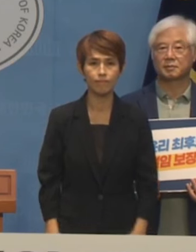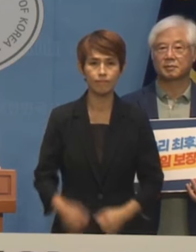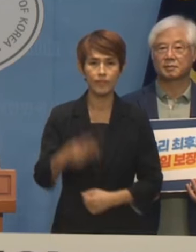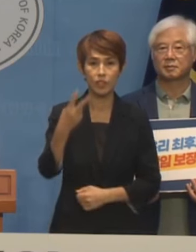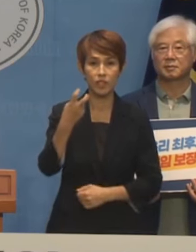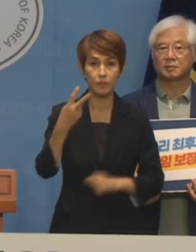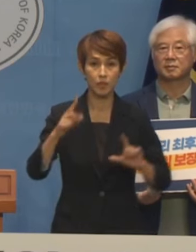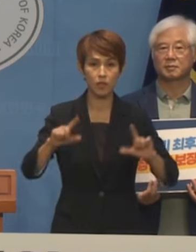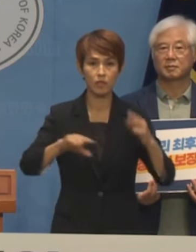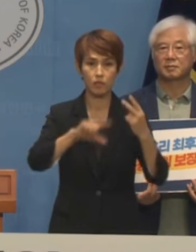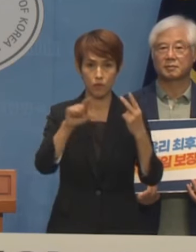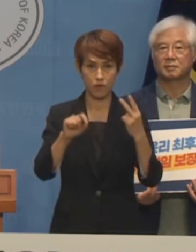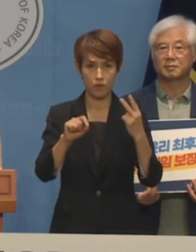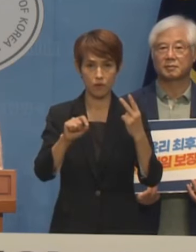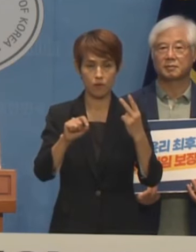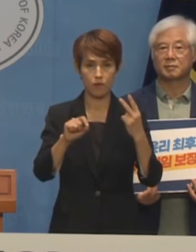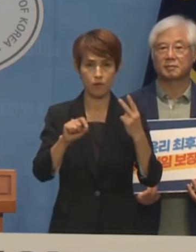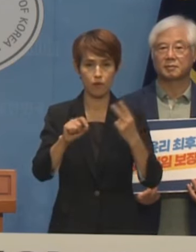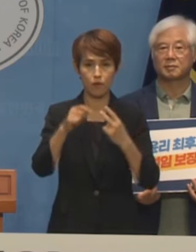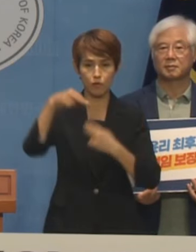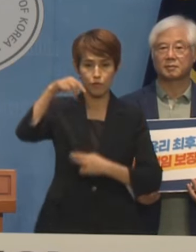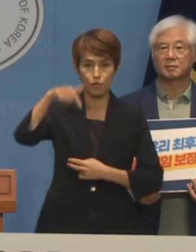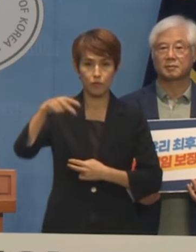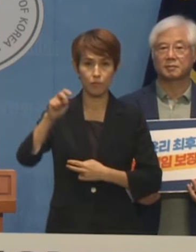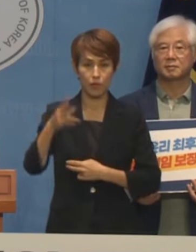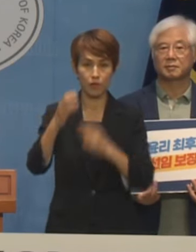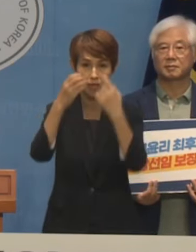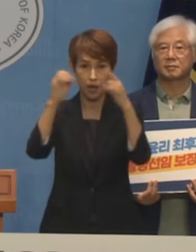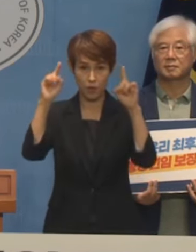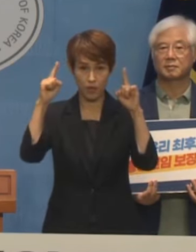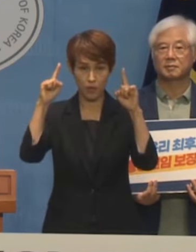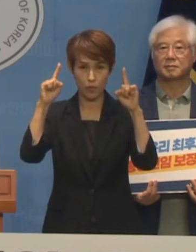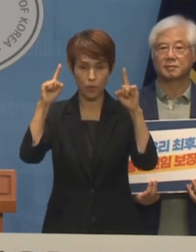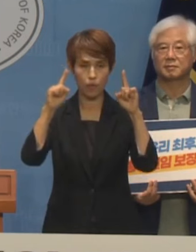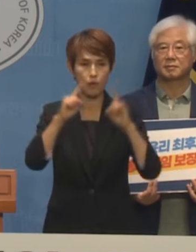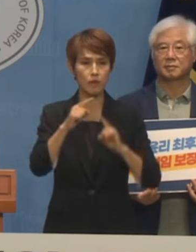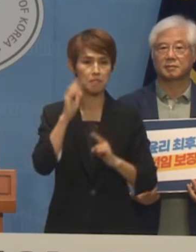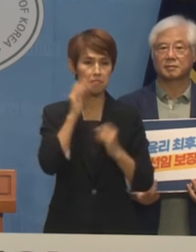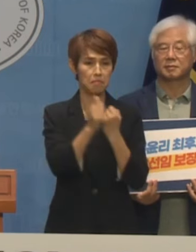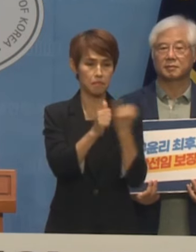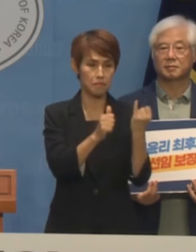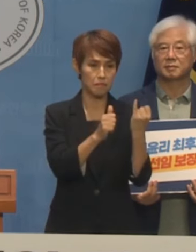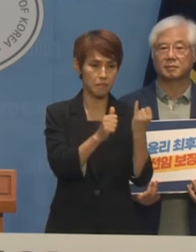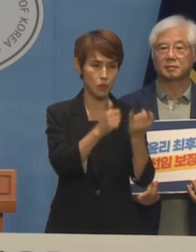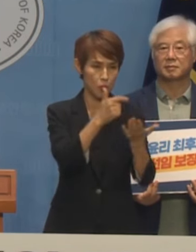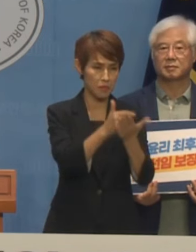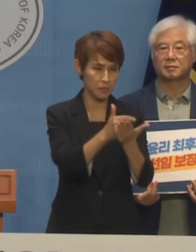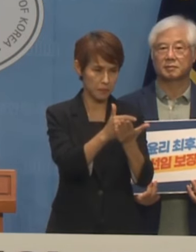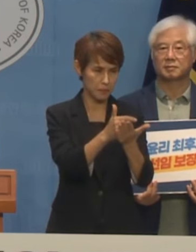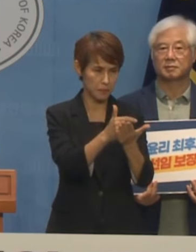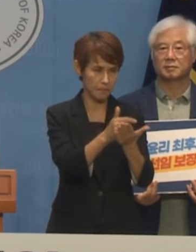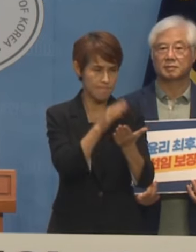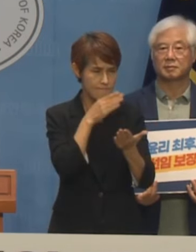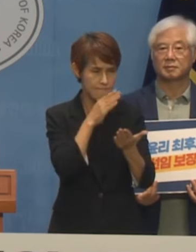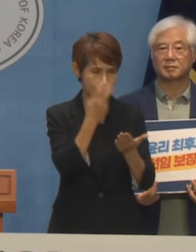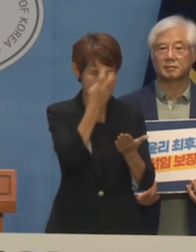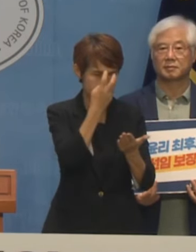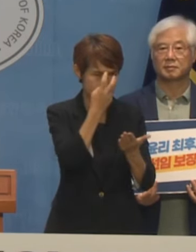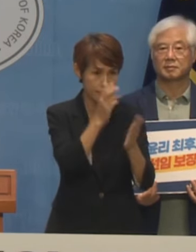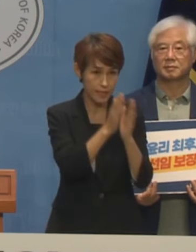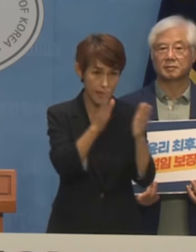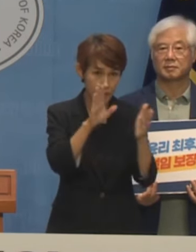2022년 2월 숙명여대가 김건희 여사 석사 논문 예비조사에 착수한